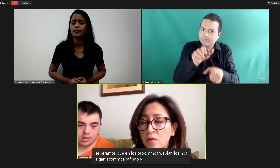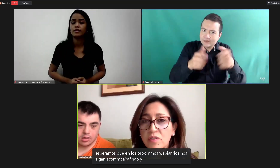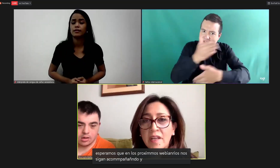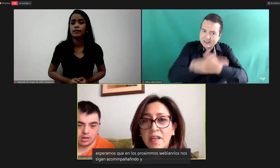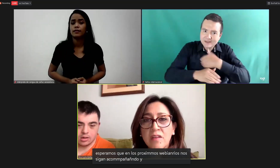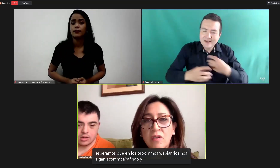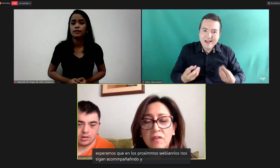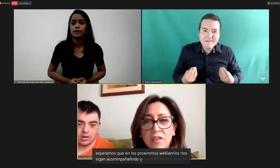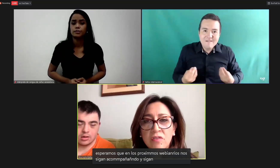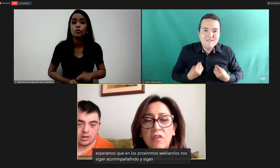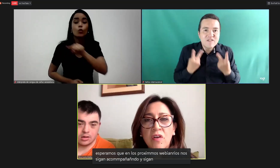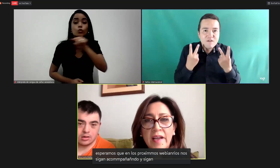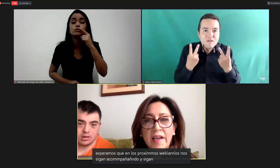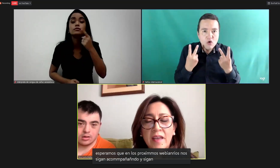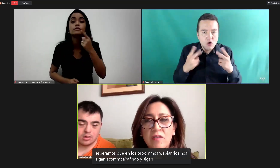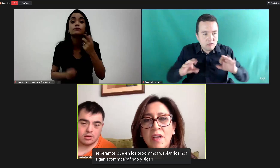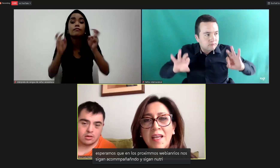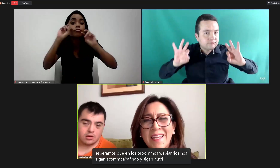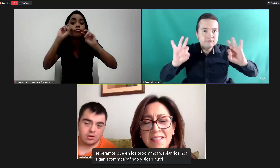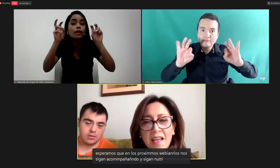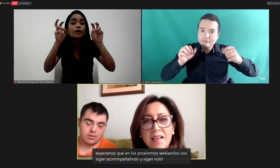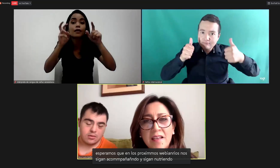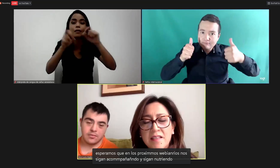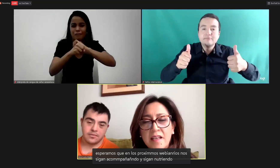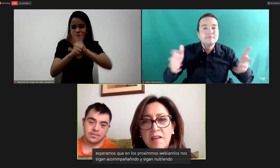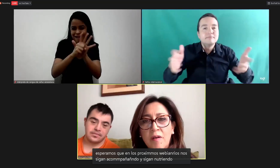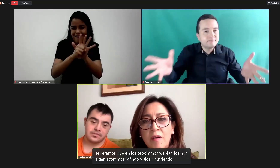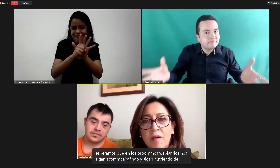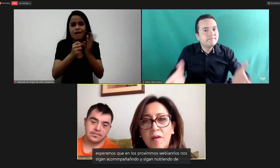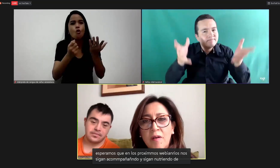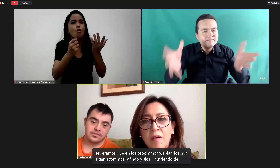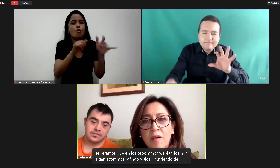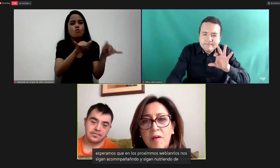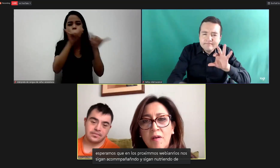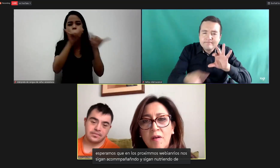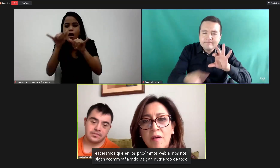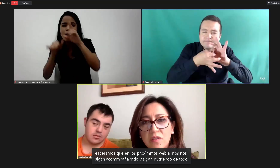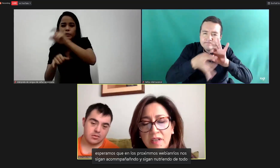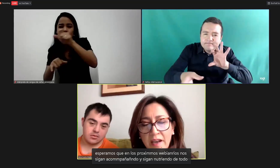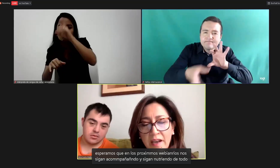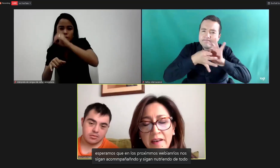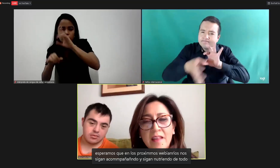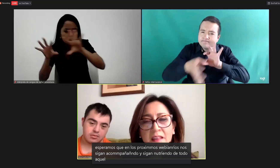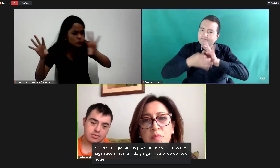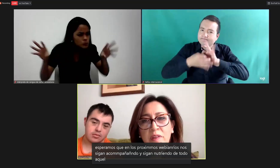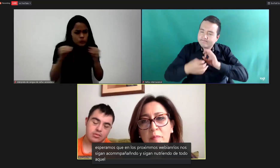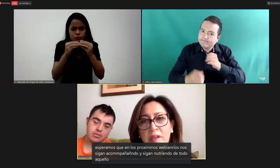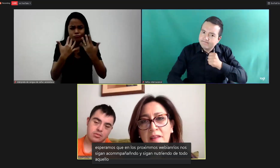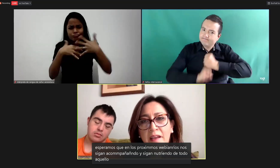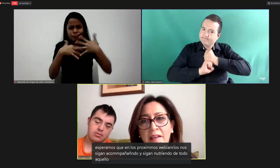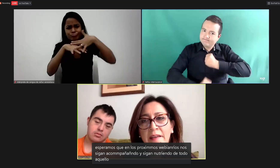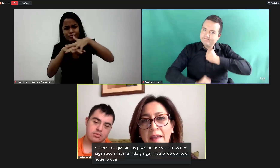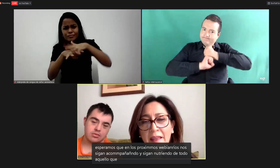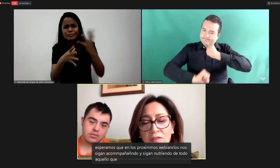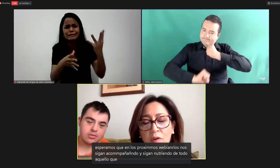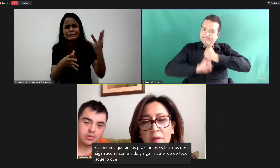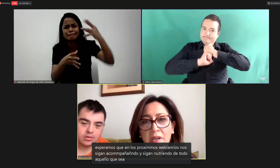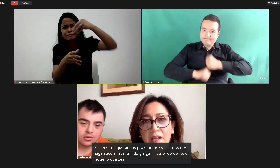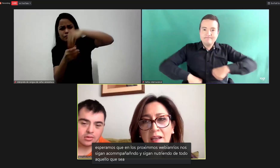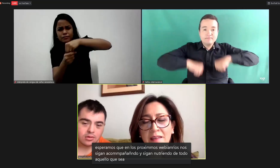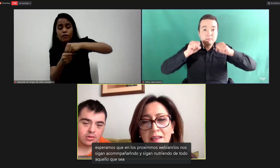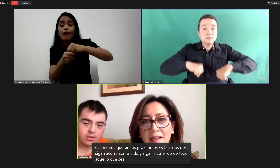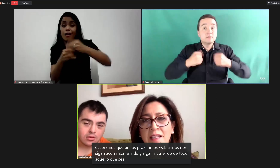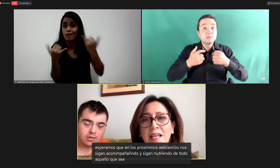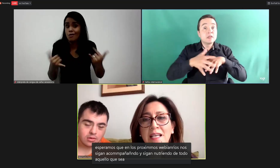también nutriendo de todo aquello que sea necesario para que los esfuerzos que la Riadis puede emprender en toda